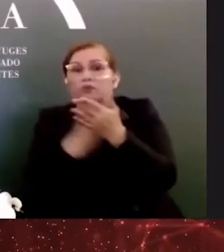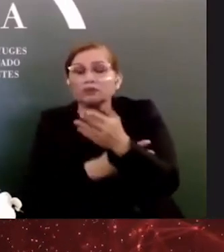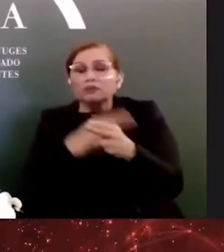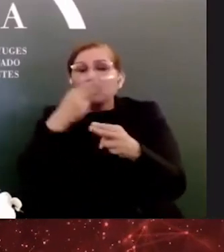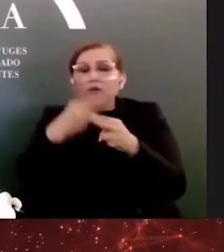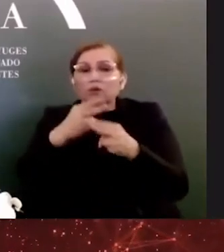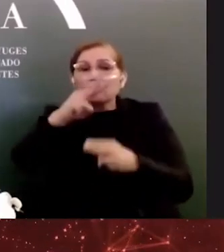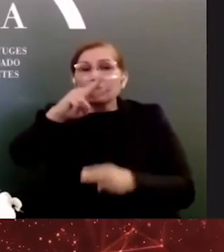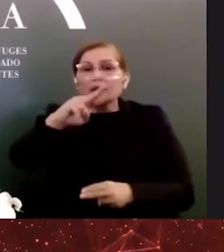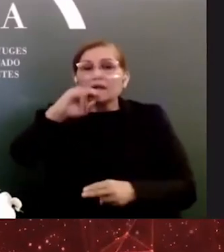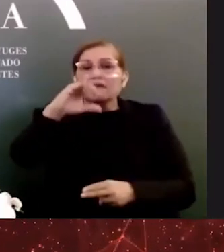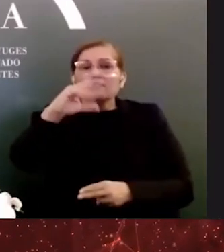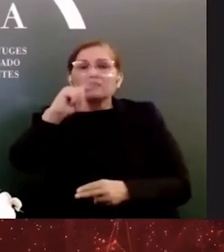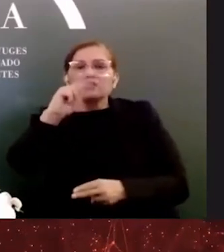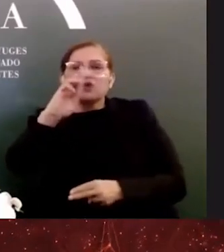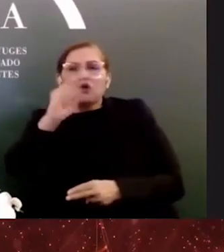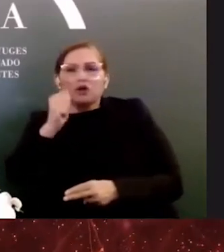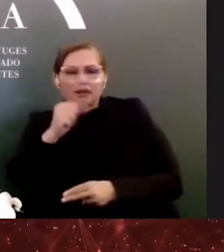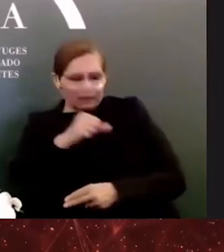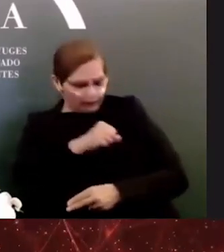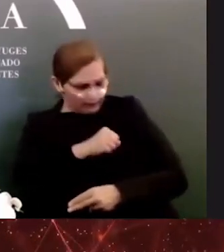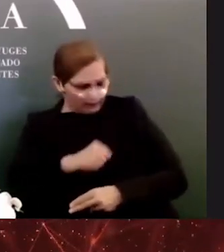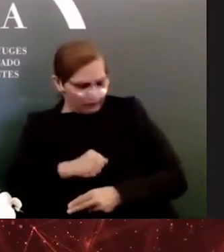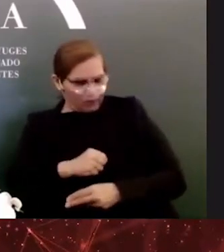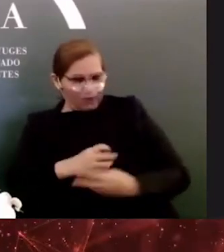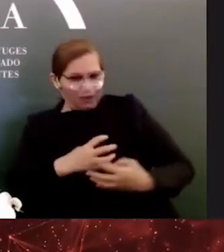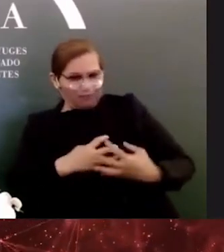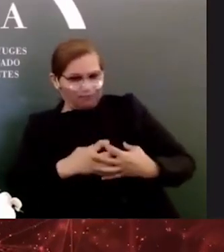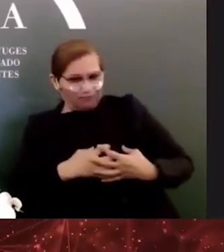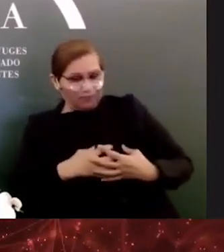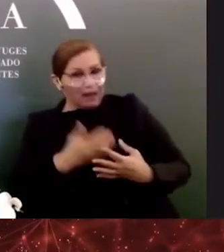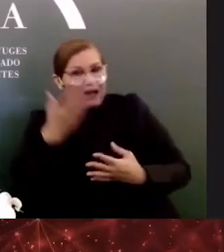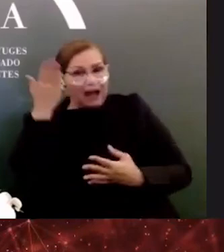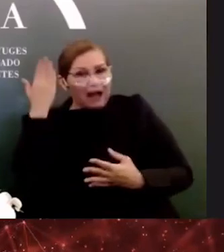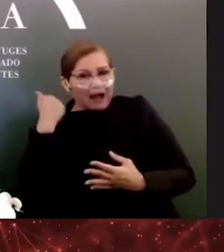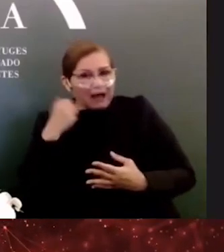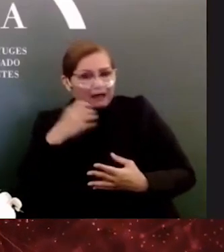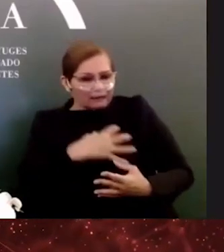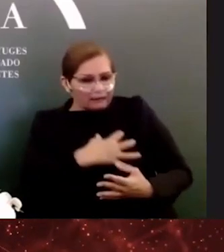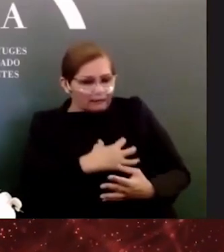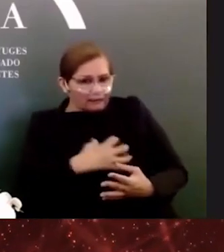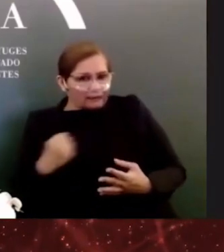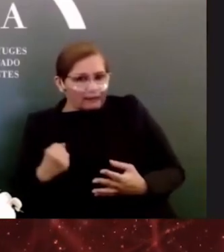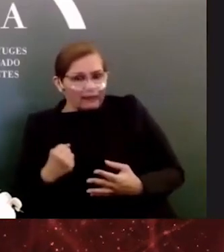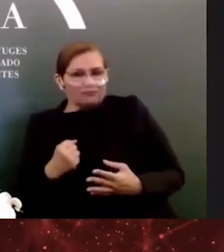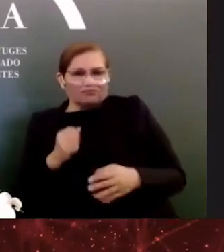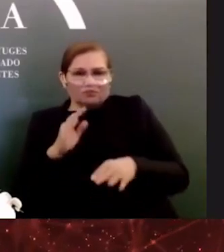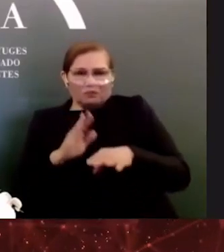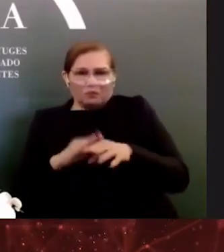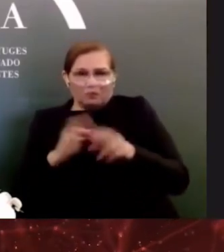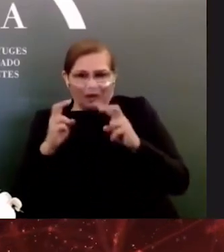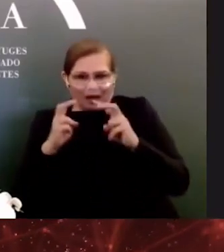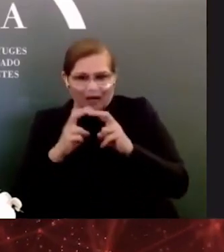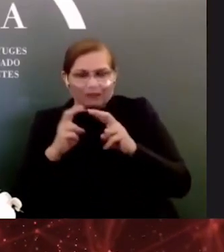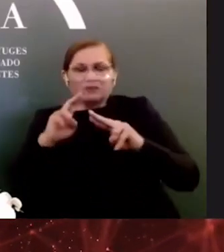trata de la reconstrucción mamaria gratuita a mujeres sometidas a una mastectomía a causa del